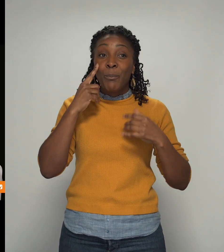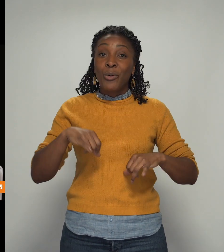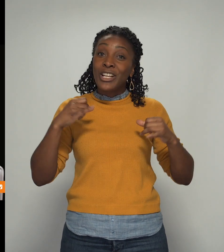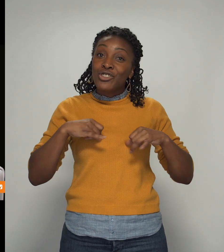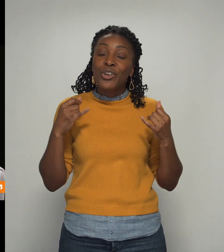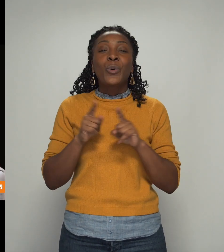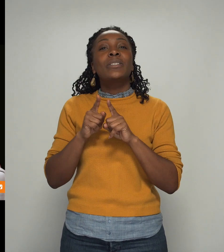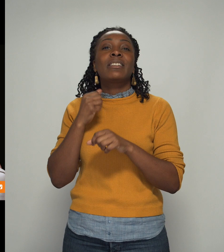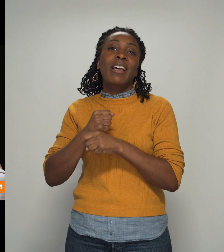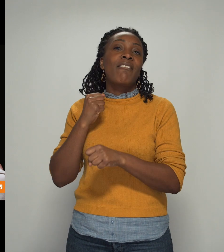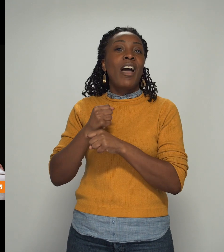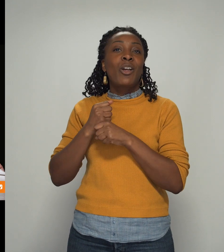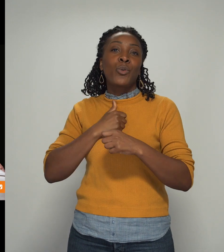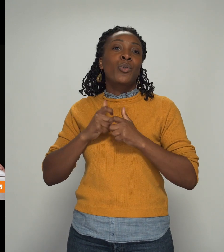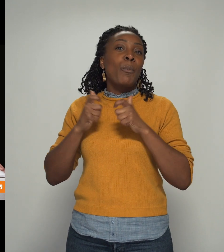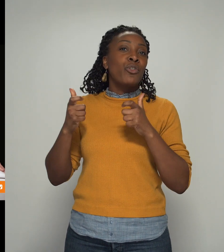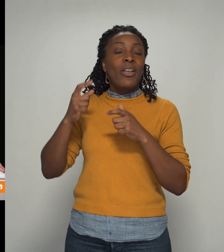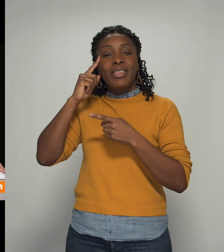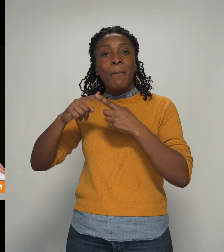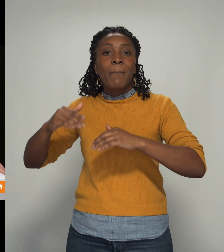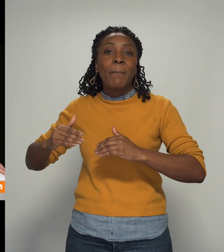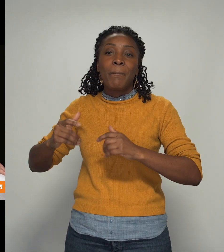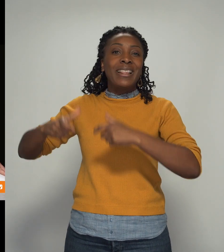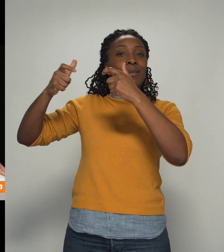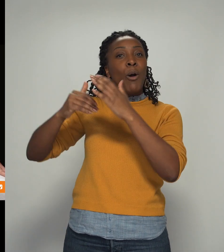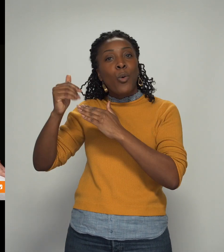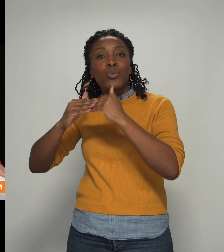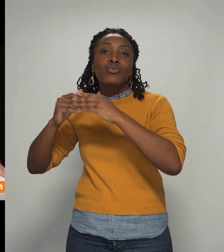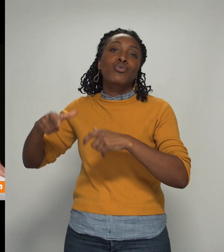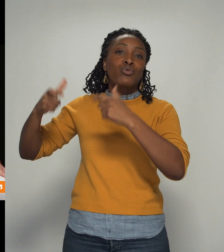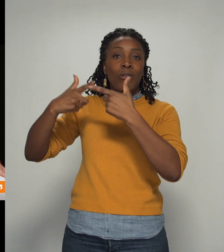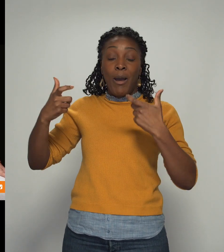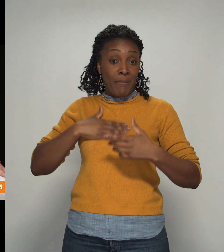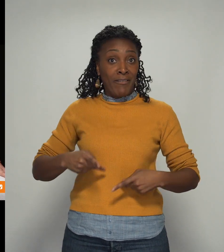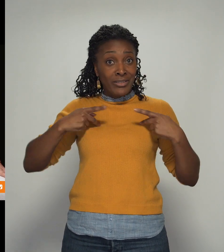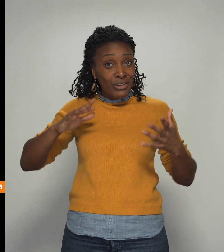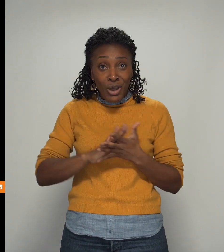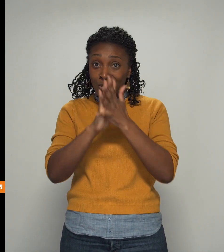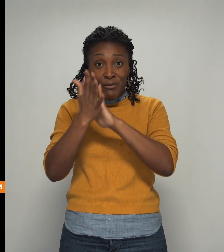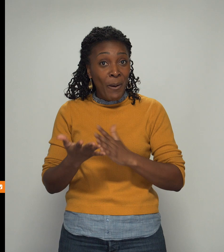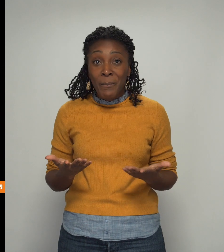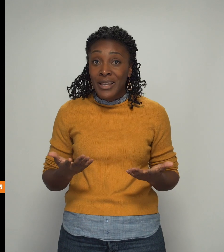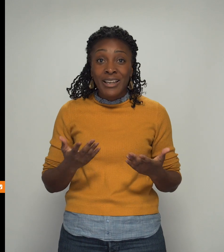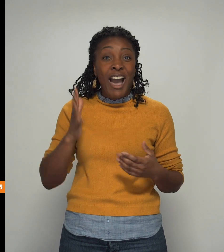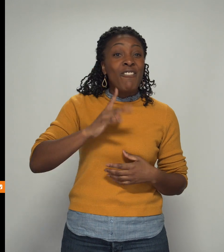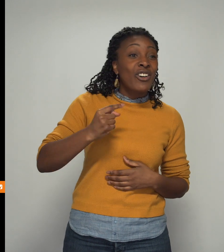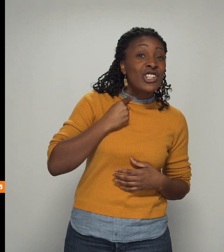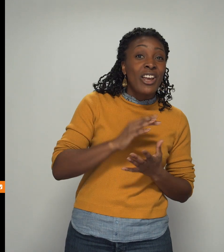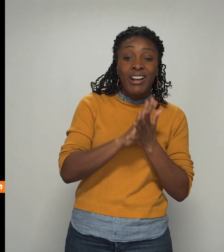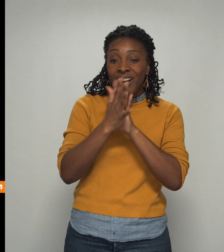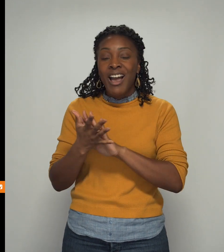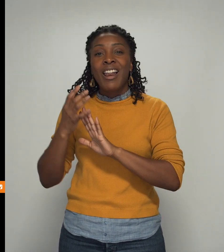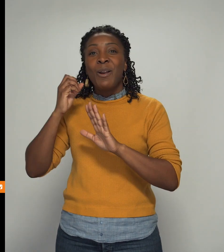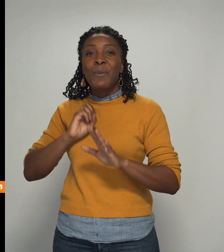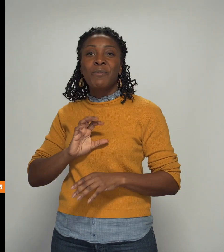un entrepreneur dans le bâtiment, dans la construction et la promotion immobilière. Ma vie a été transformée. Je suis passé de l'échec à